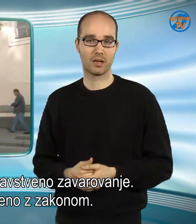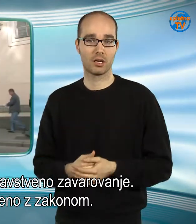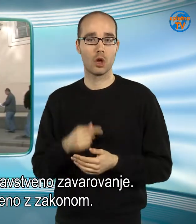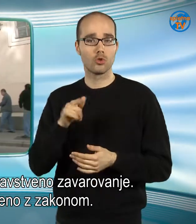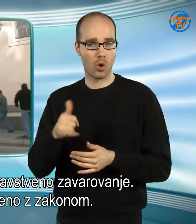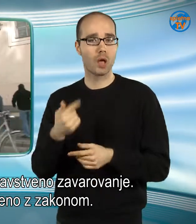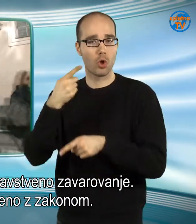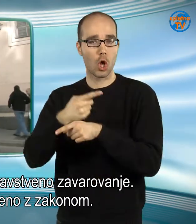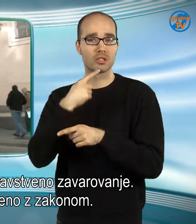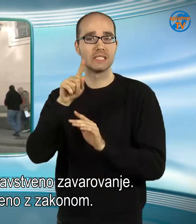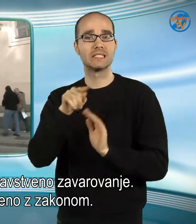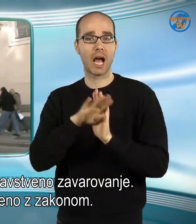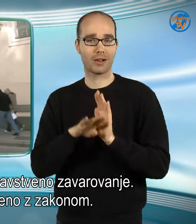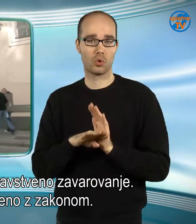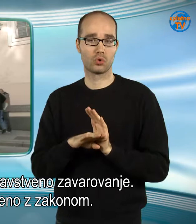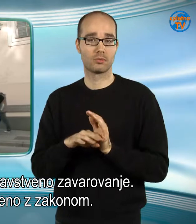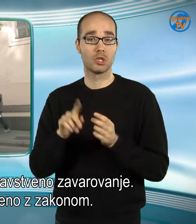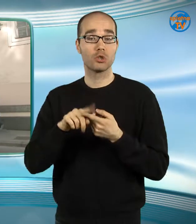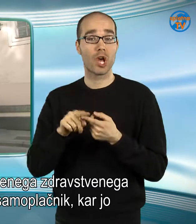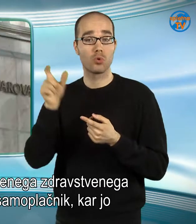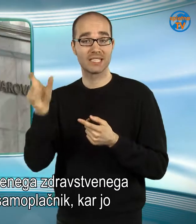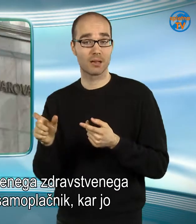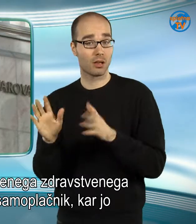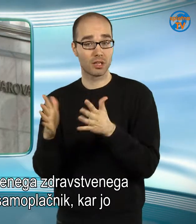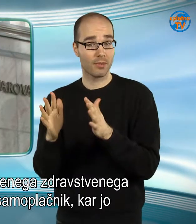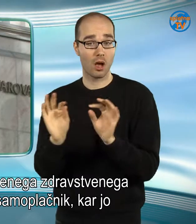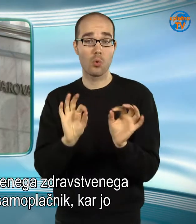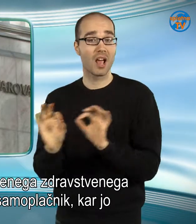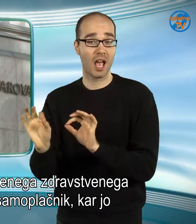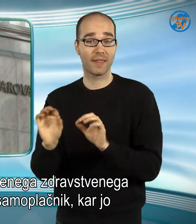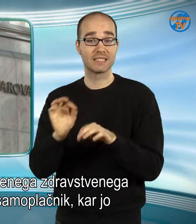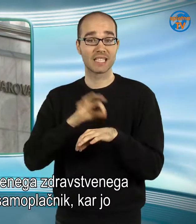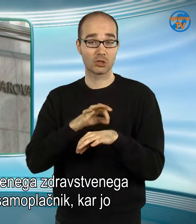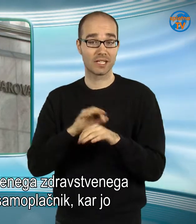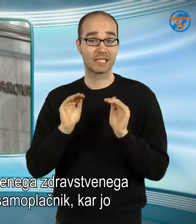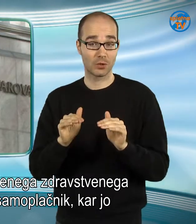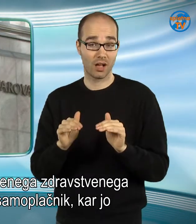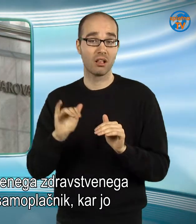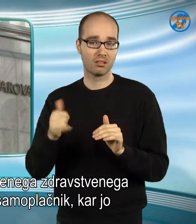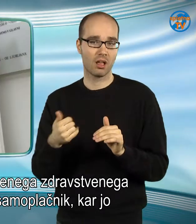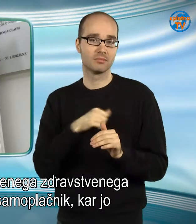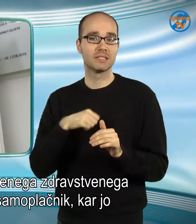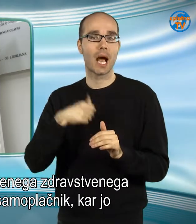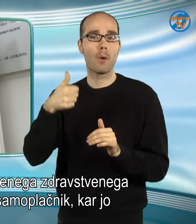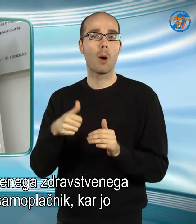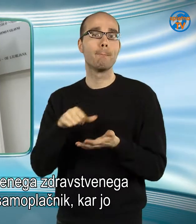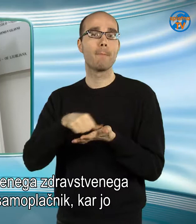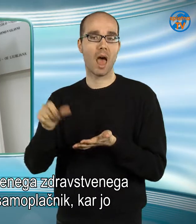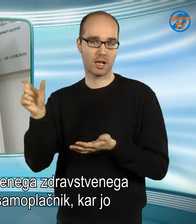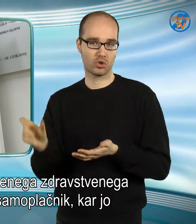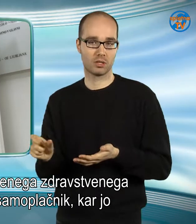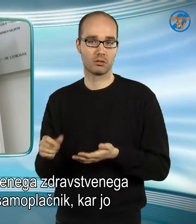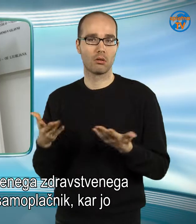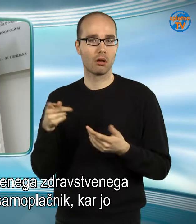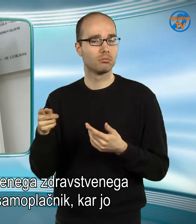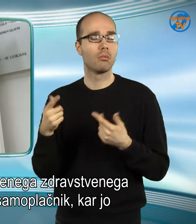zavarovanje. Tako je določeno z zakonom. Če nekdo nima urejenega zdravstvenega zavarovanja, je